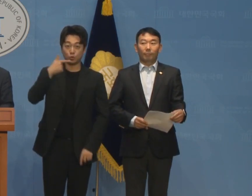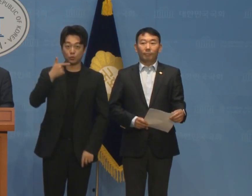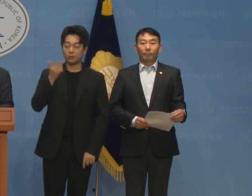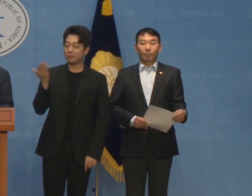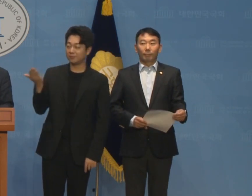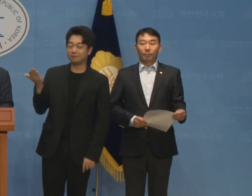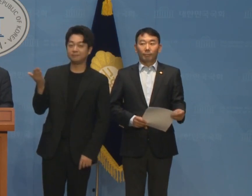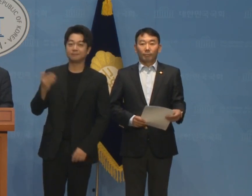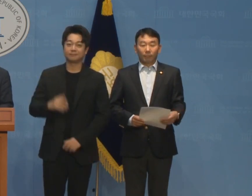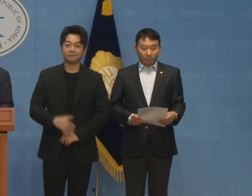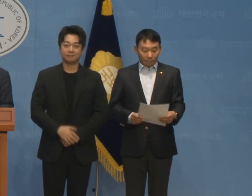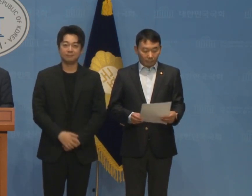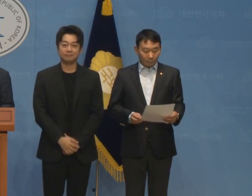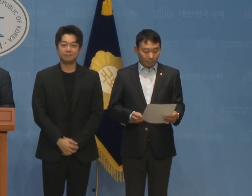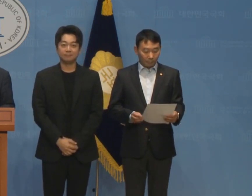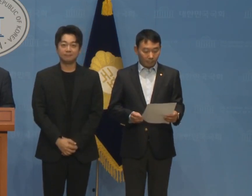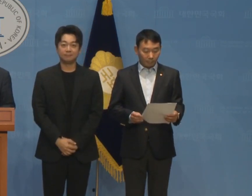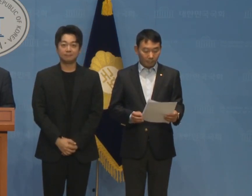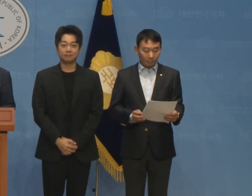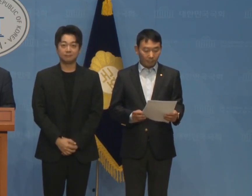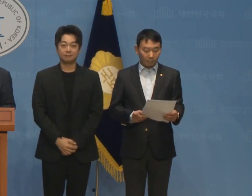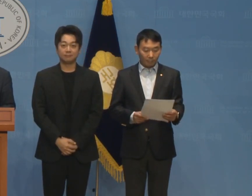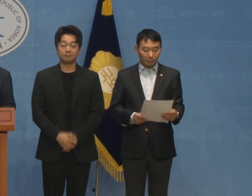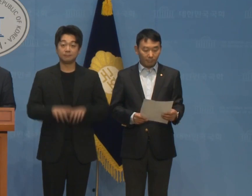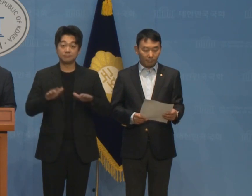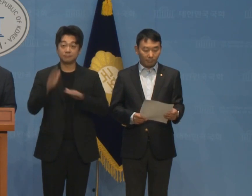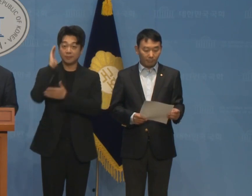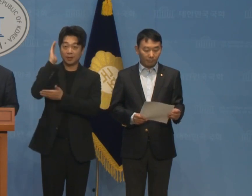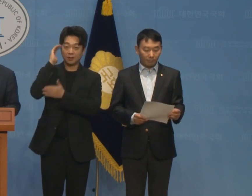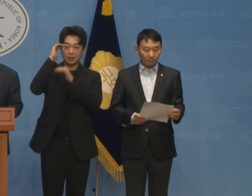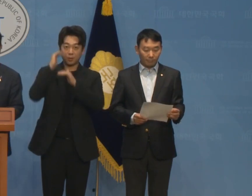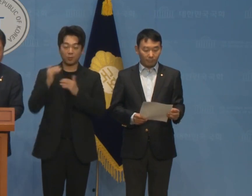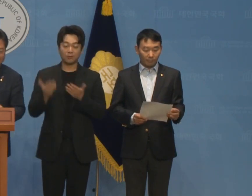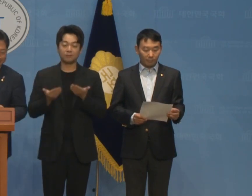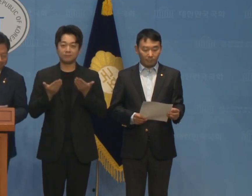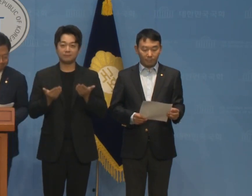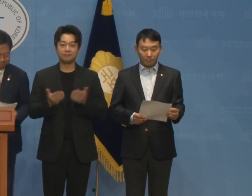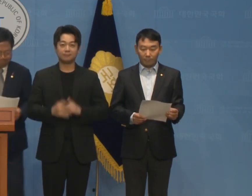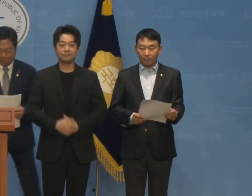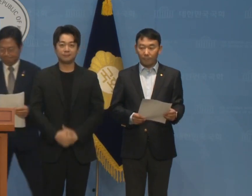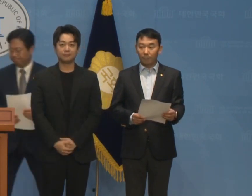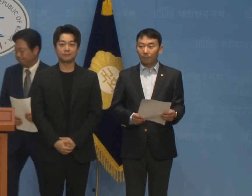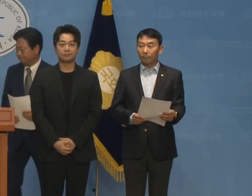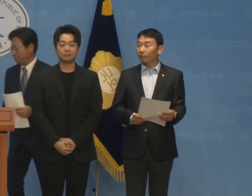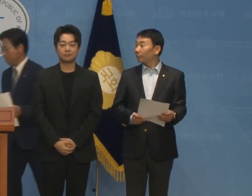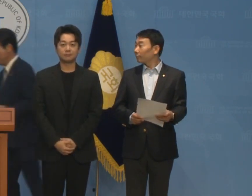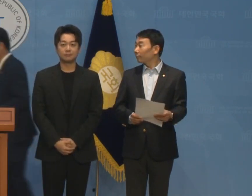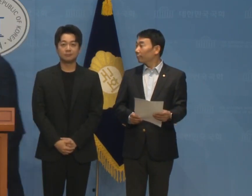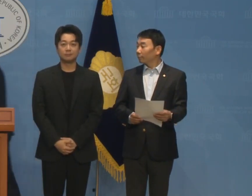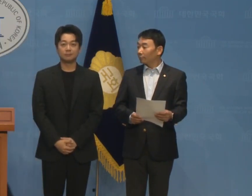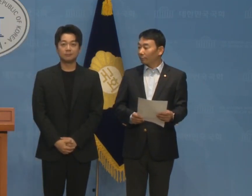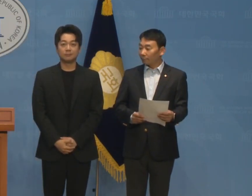참석하셨습니다. 그럼 준비된 기자회견문 낭독하겠습니다.